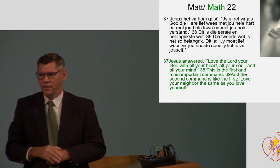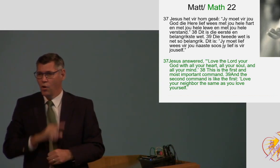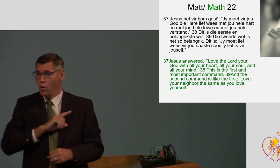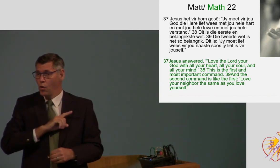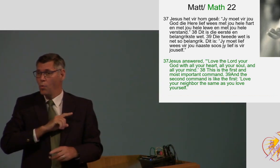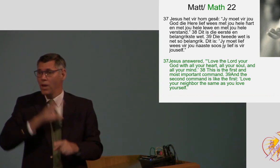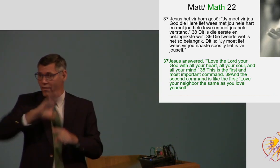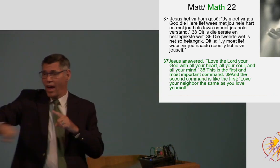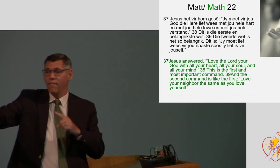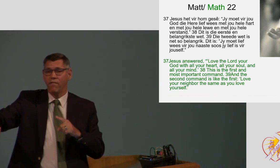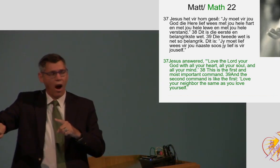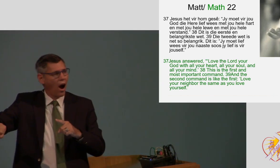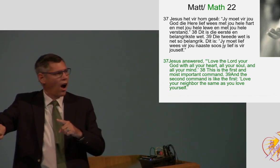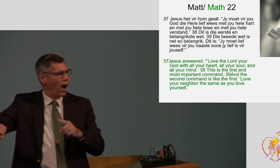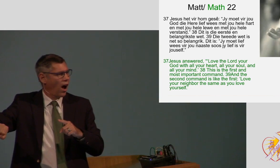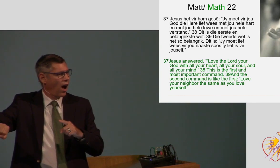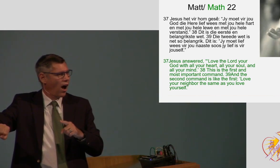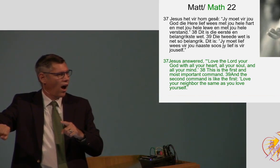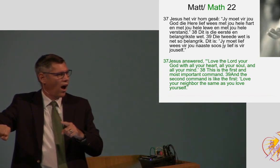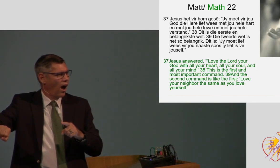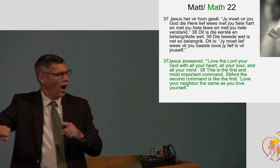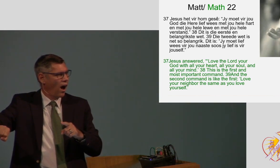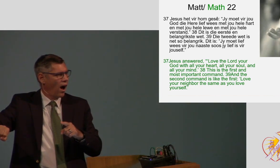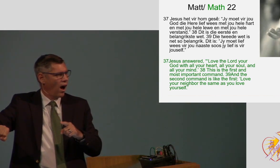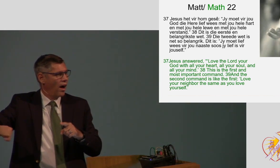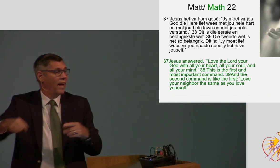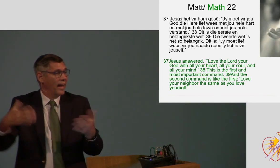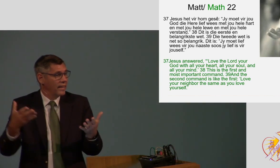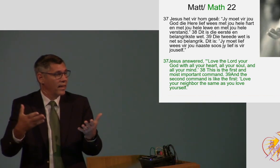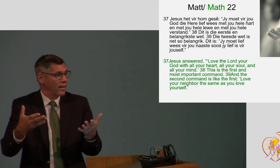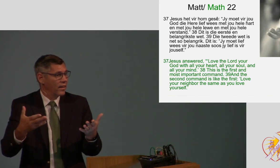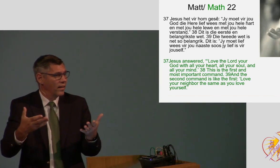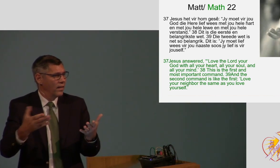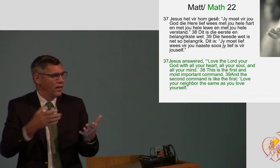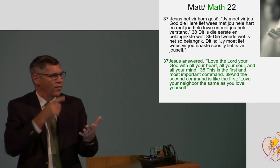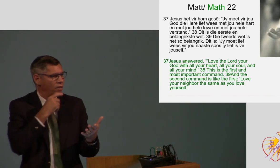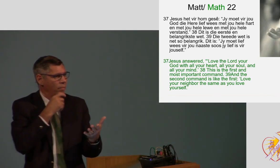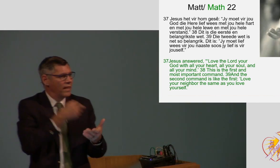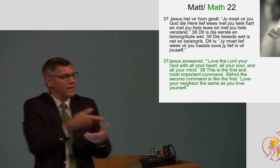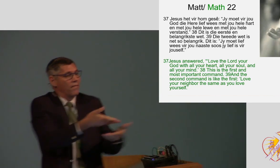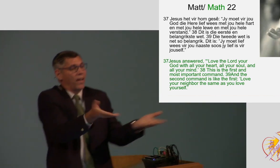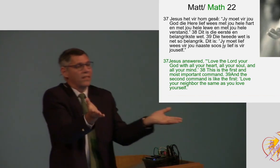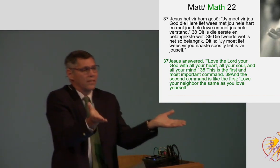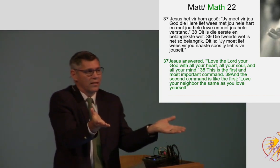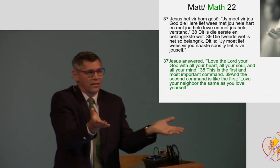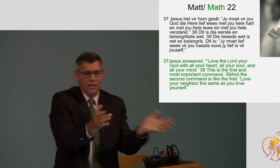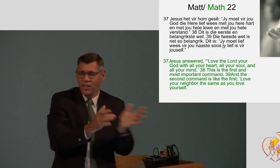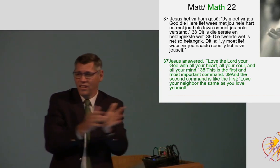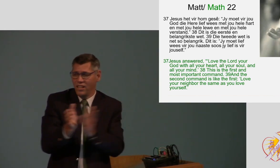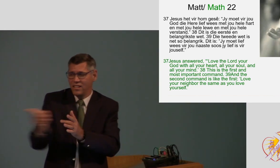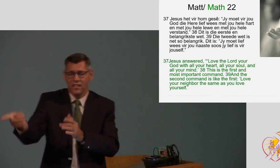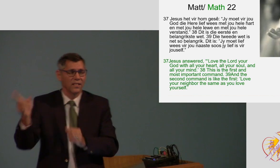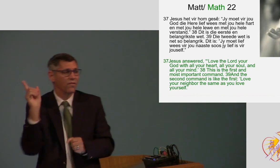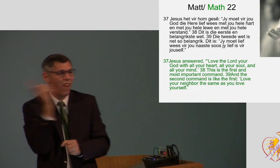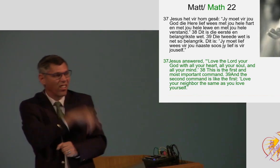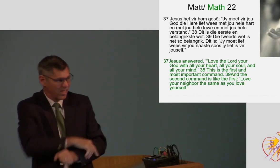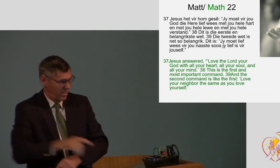Hoekom hulle wil uitvang? En eintlik vir mense wys, Jesus is vals.